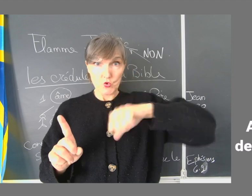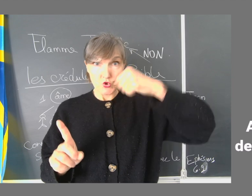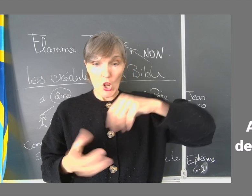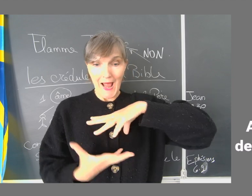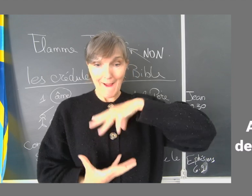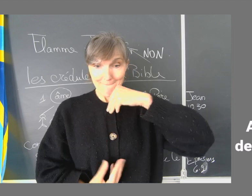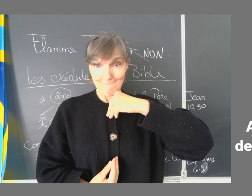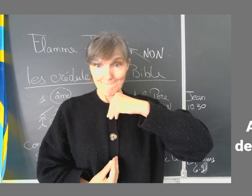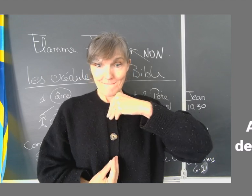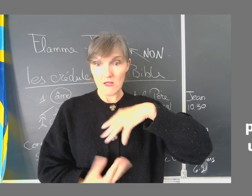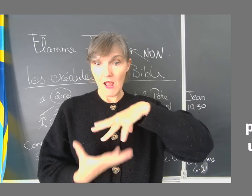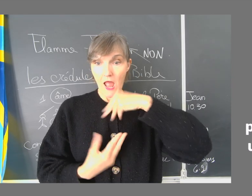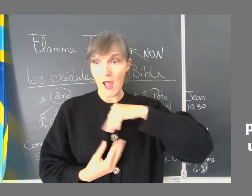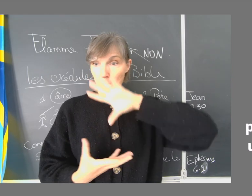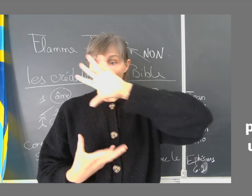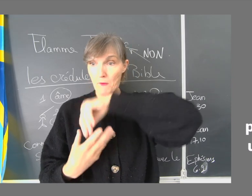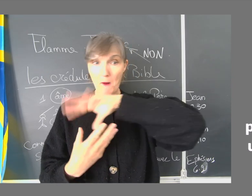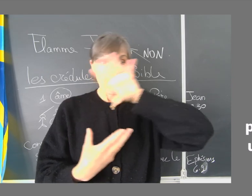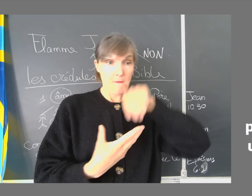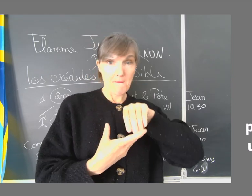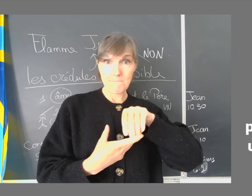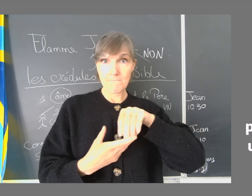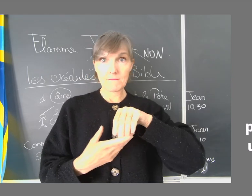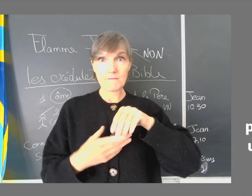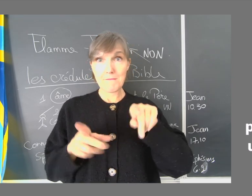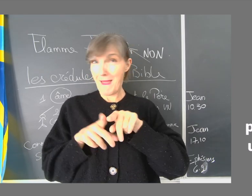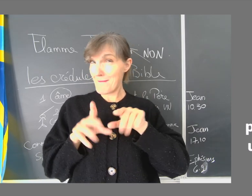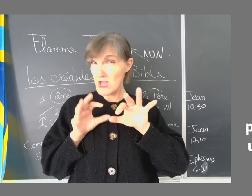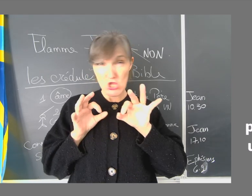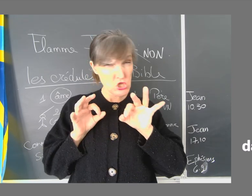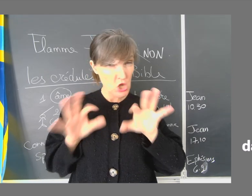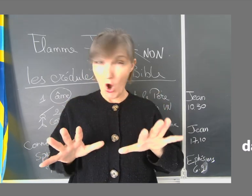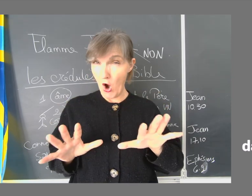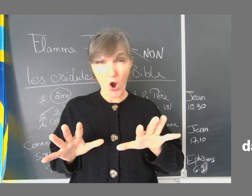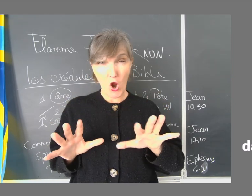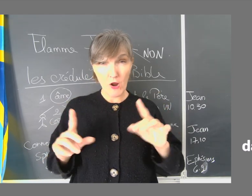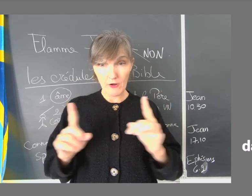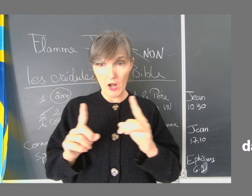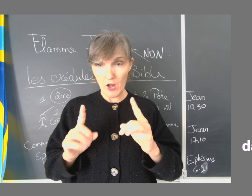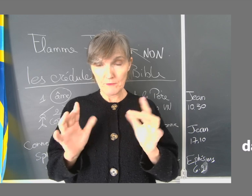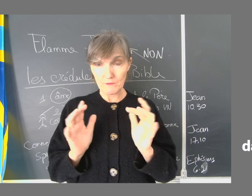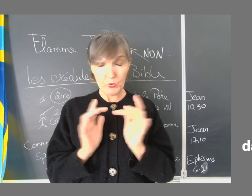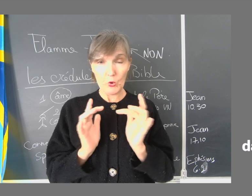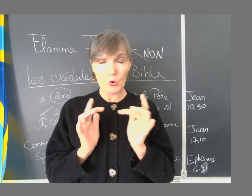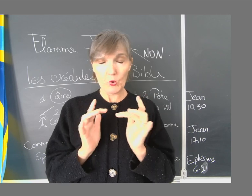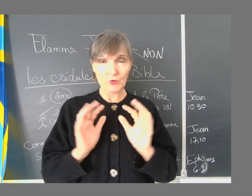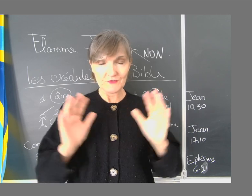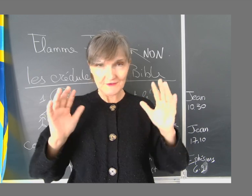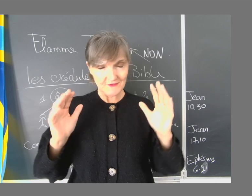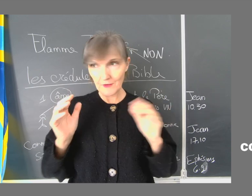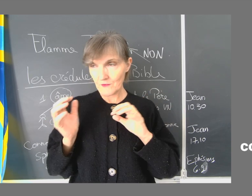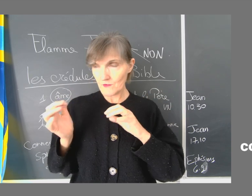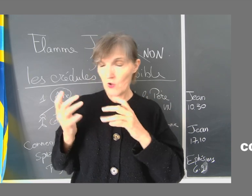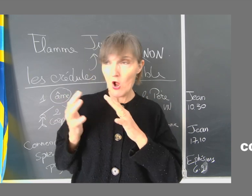deux personnes vous prenez deux personnes et il y a une seule âme qui est dans les deux corps en même temps et donc il ya une